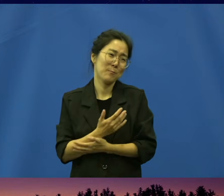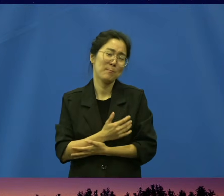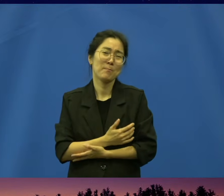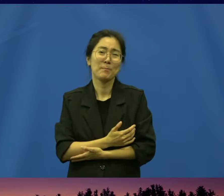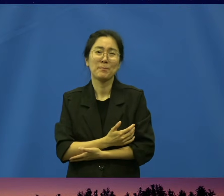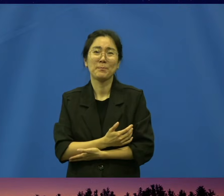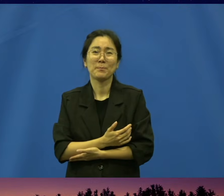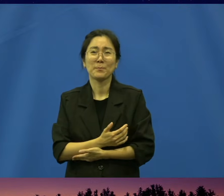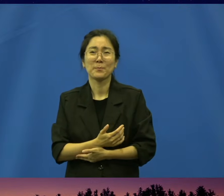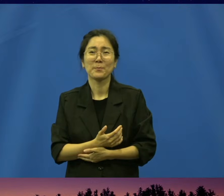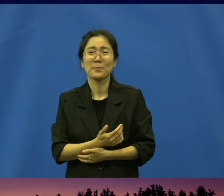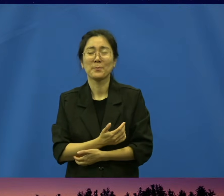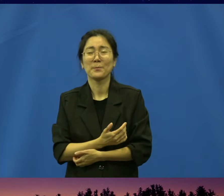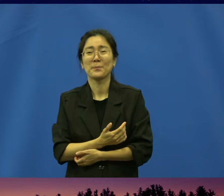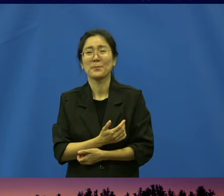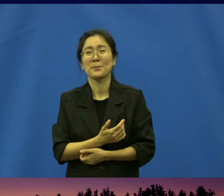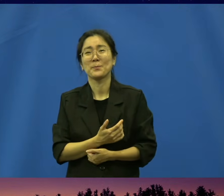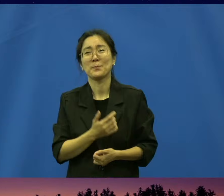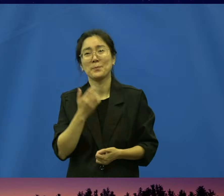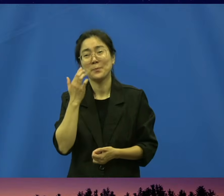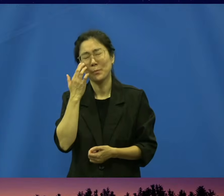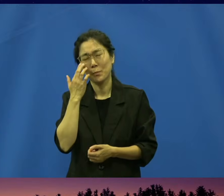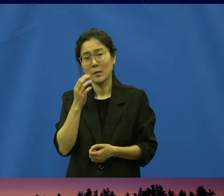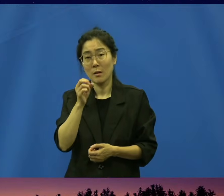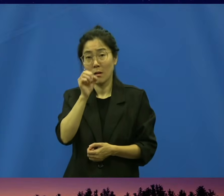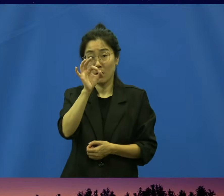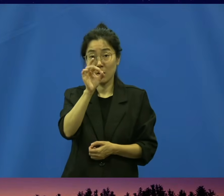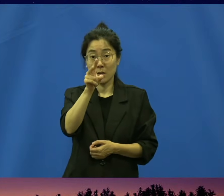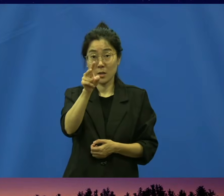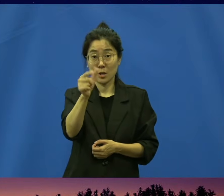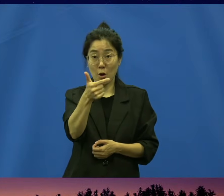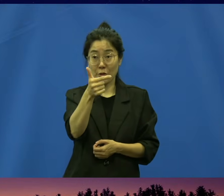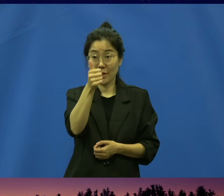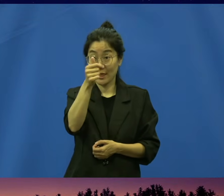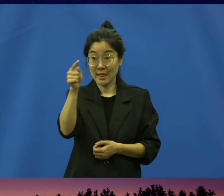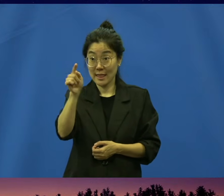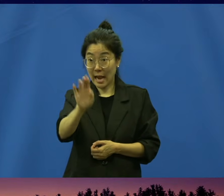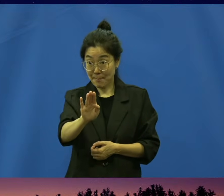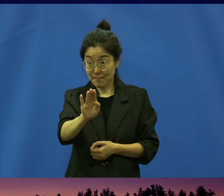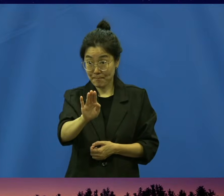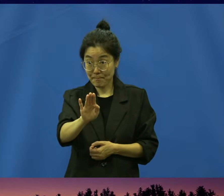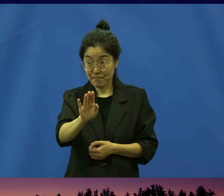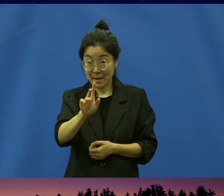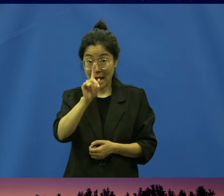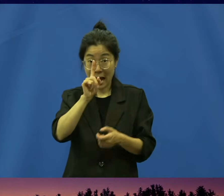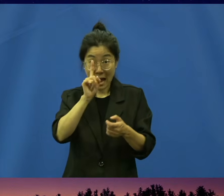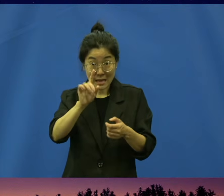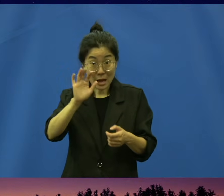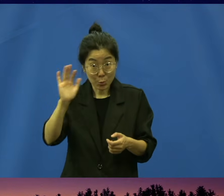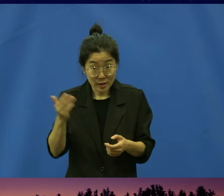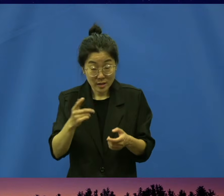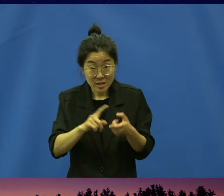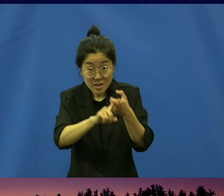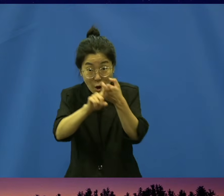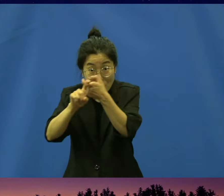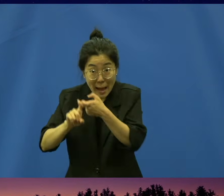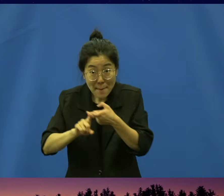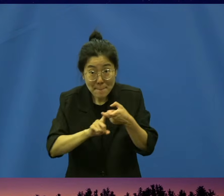그렇다면 이 연합이라는 것이 얼마나 중요한 것입니까?